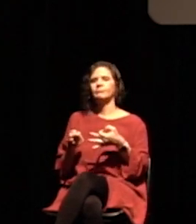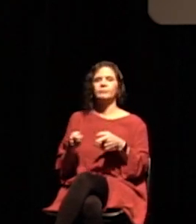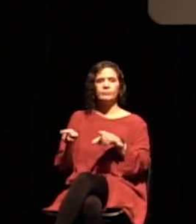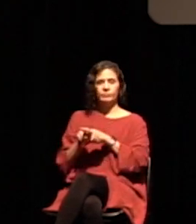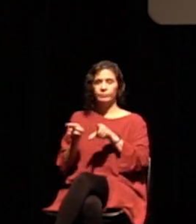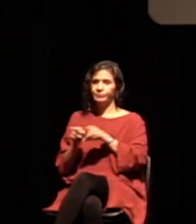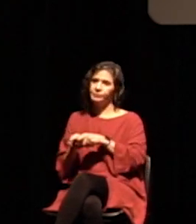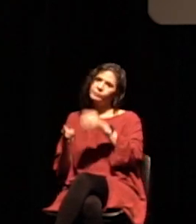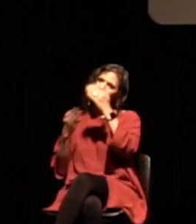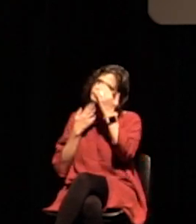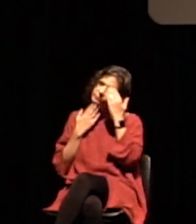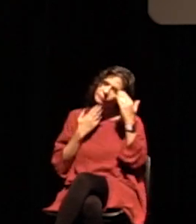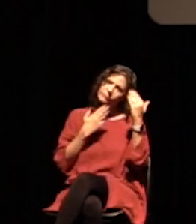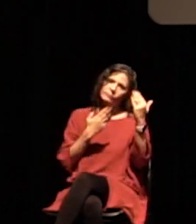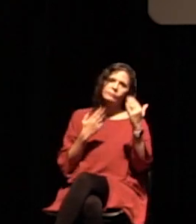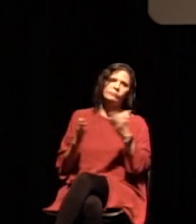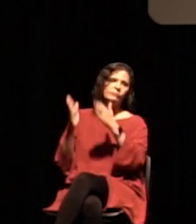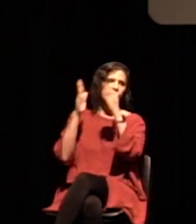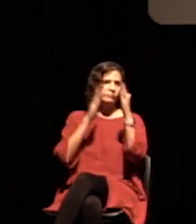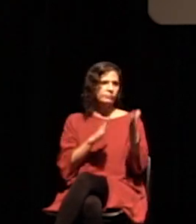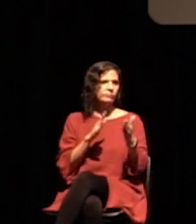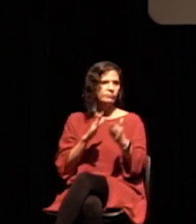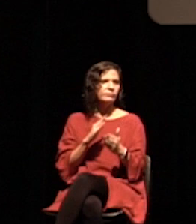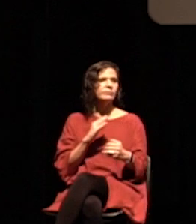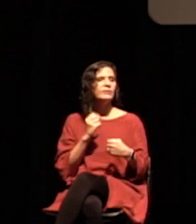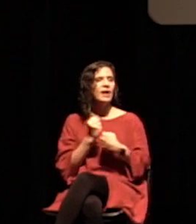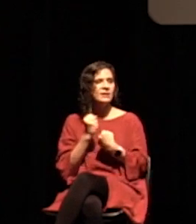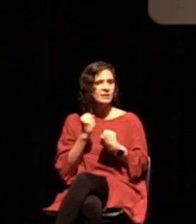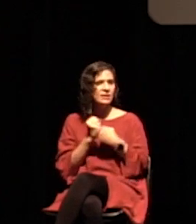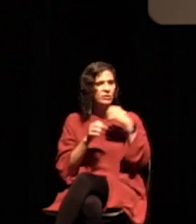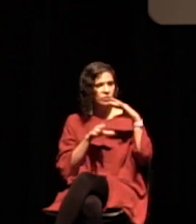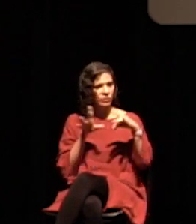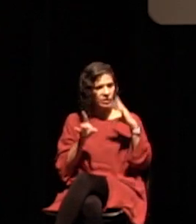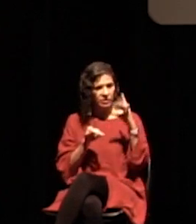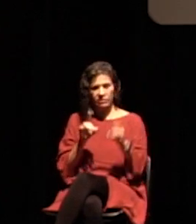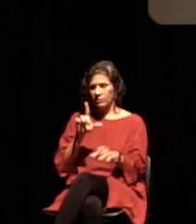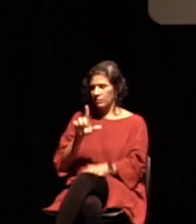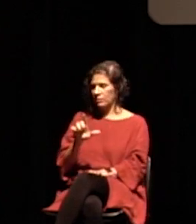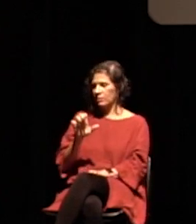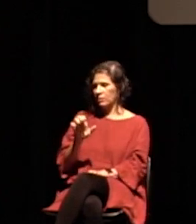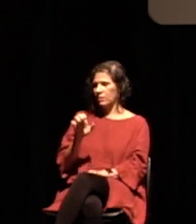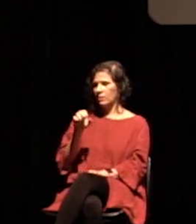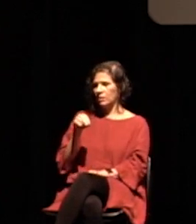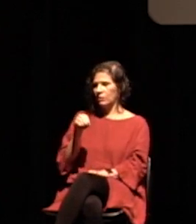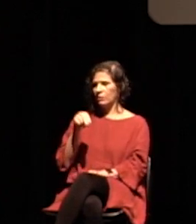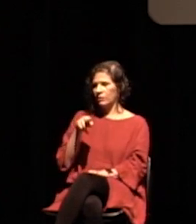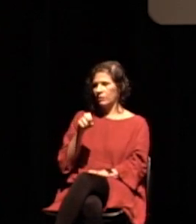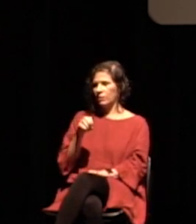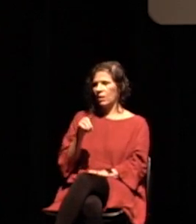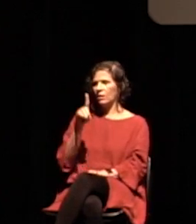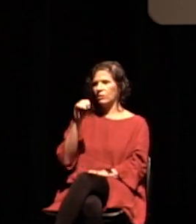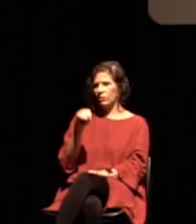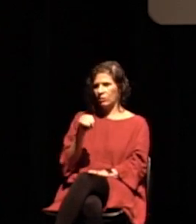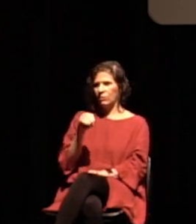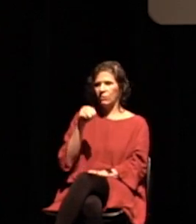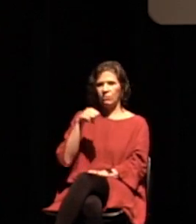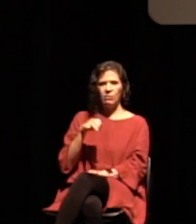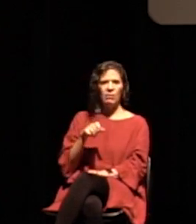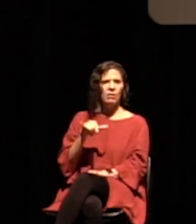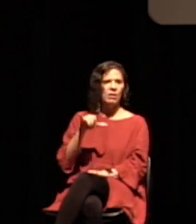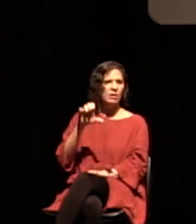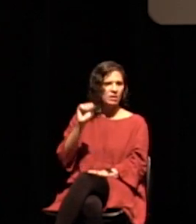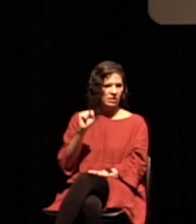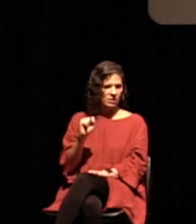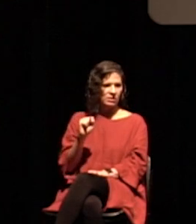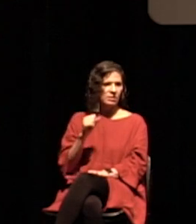de agradecer ao nosso querido assistente de curadoria, o Leonardo Nones, que